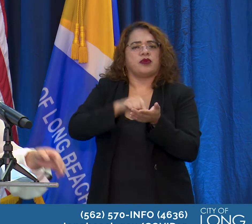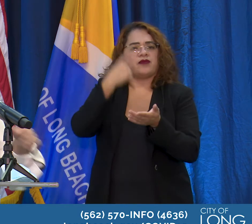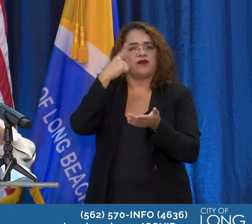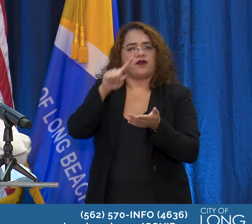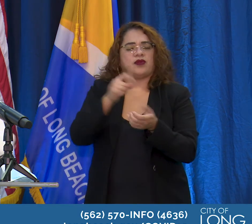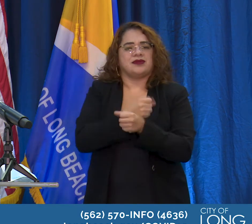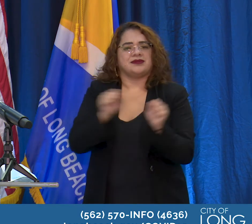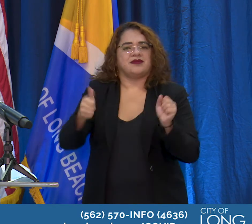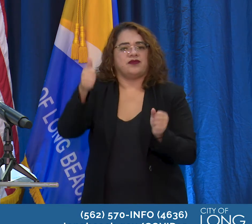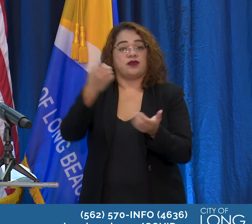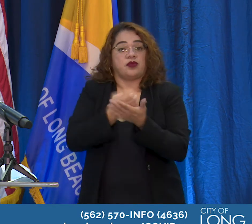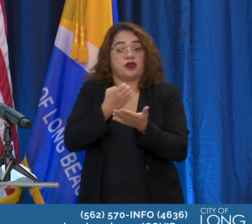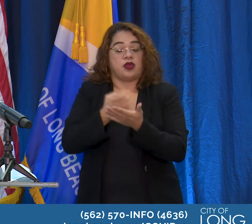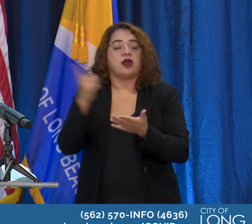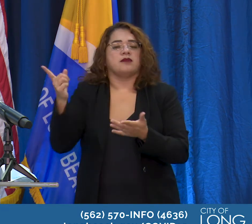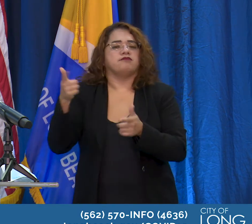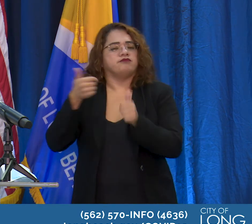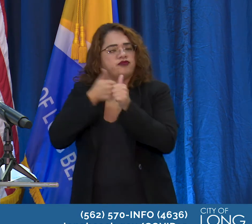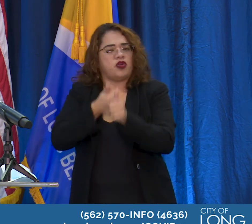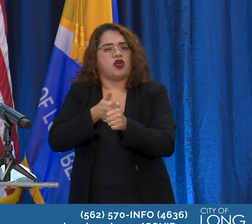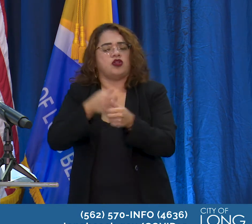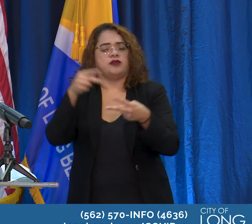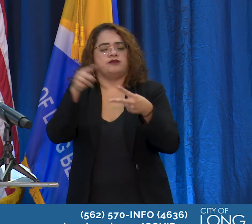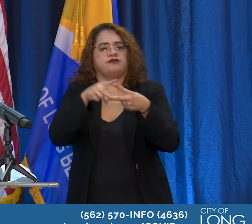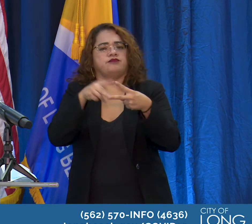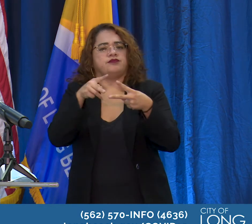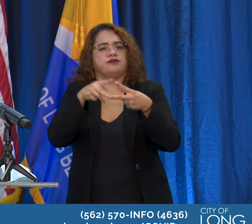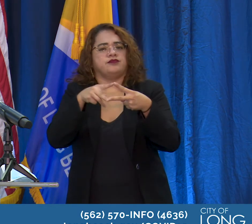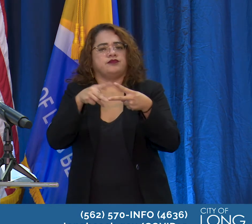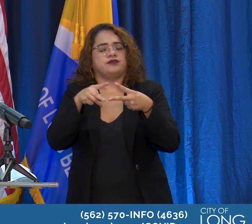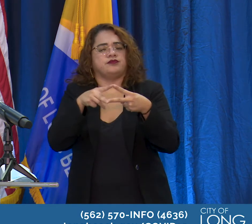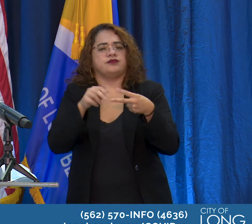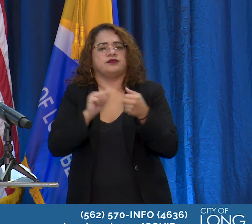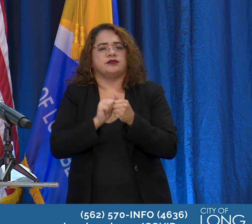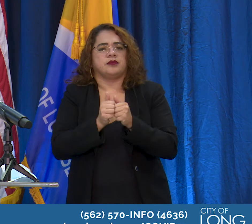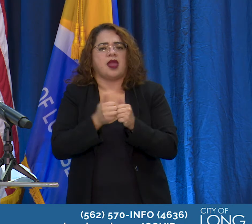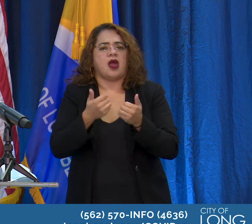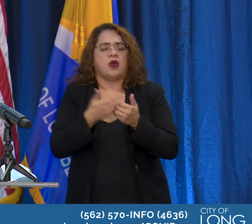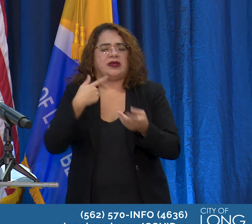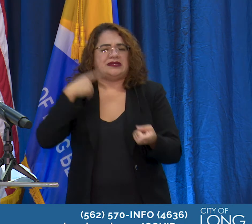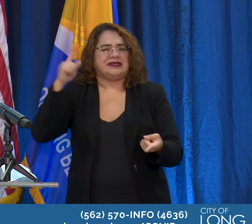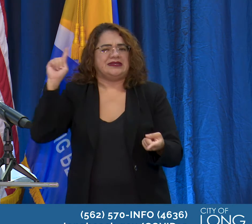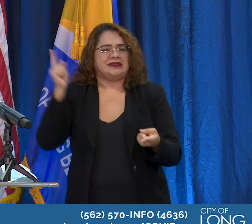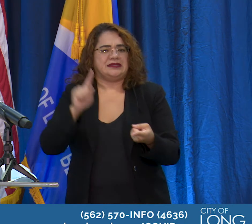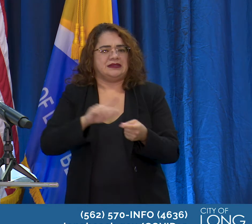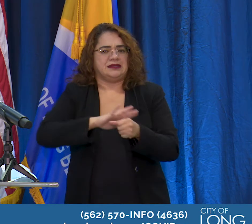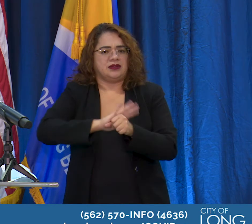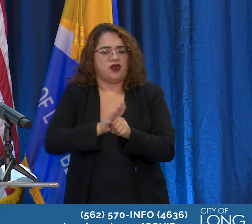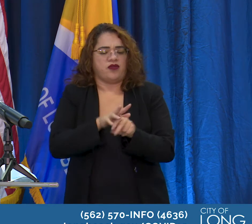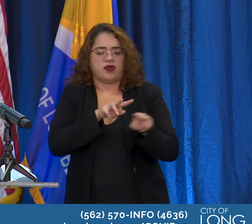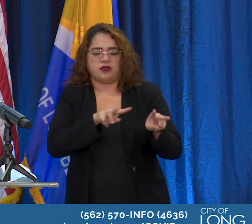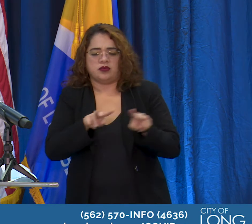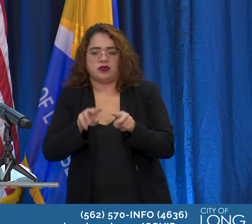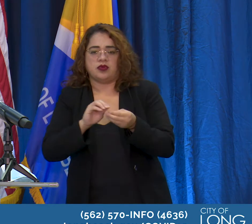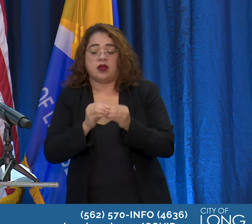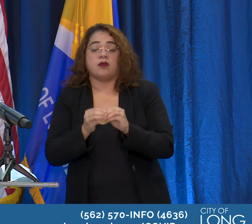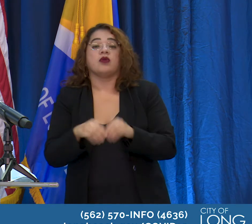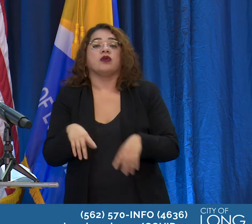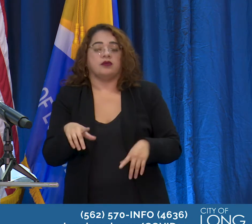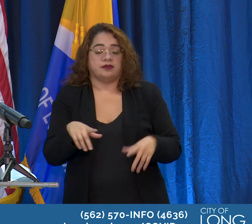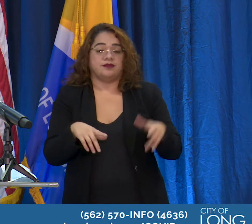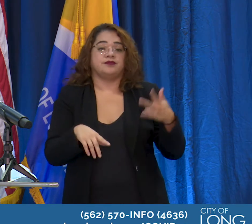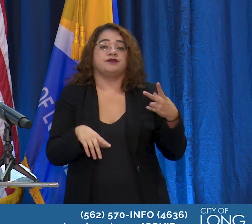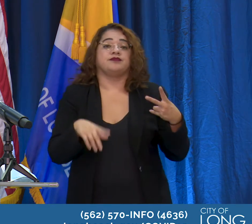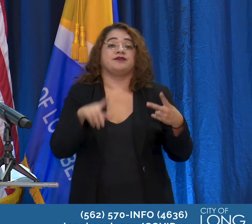para determinar las operaciones y rastrear las tendencias de COVID-19, el movimiento del condado está determinado por